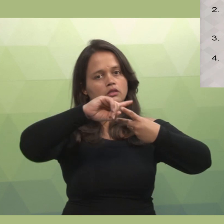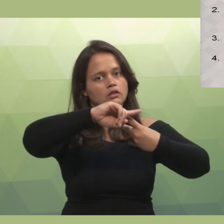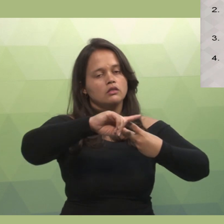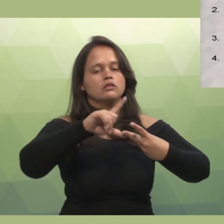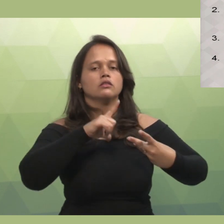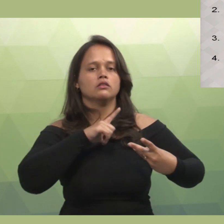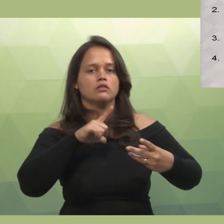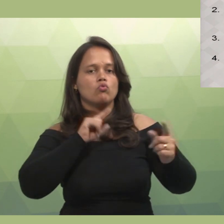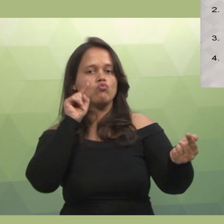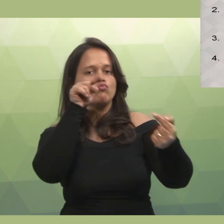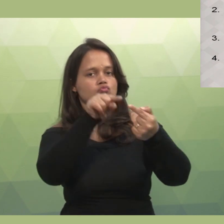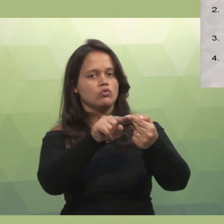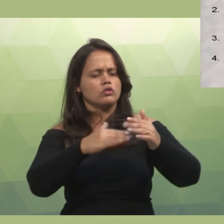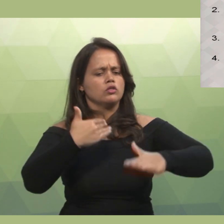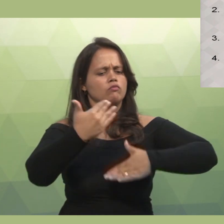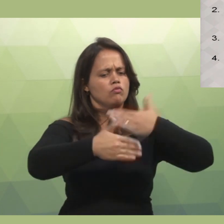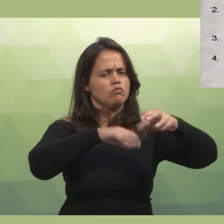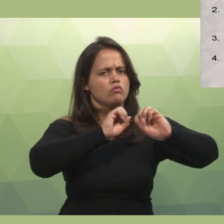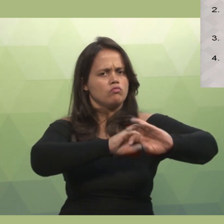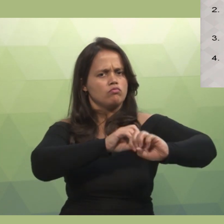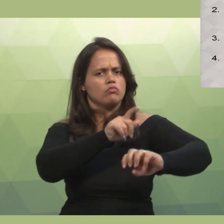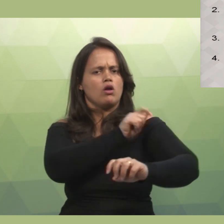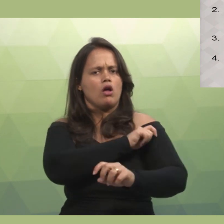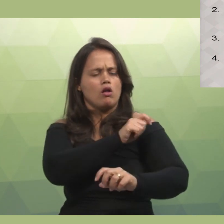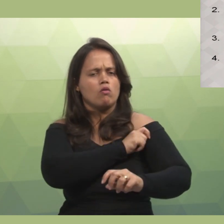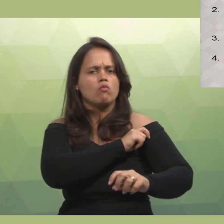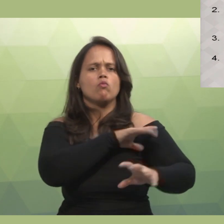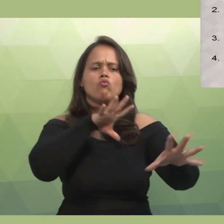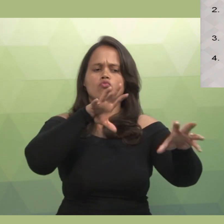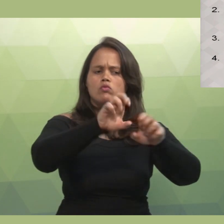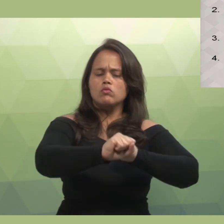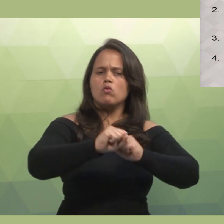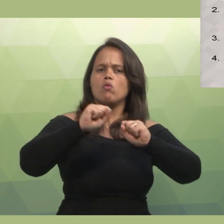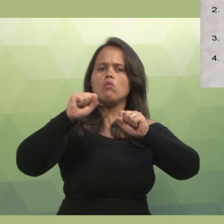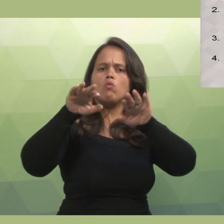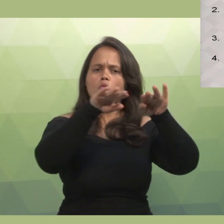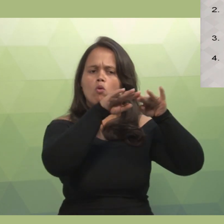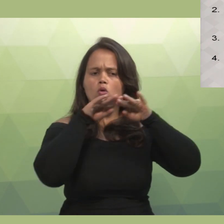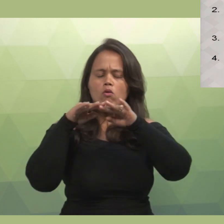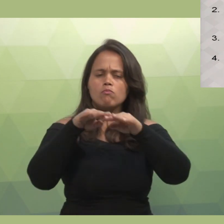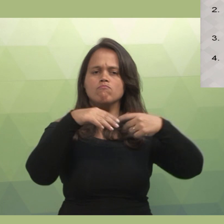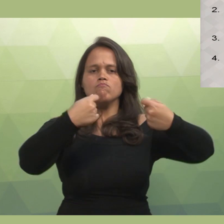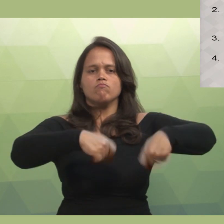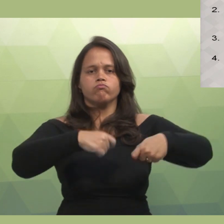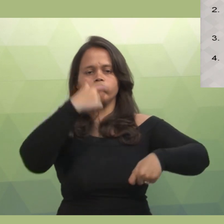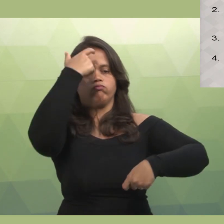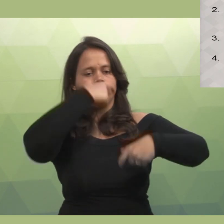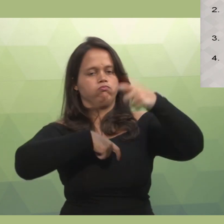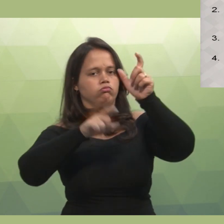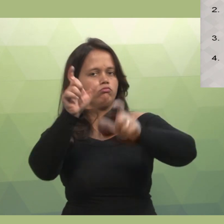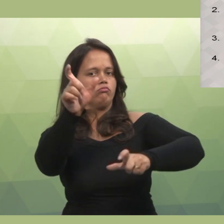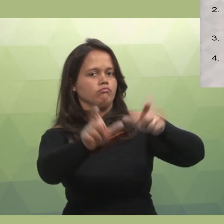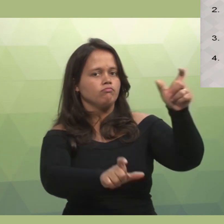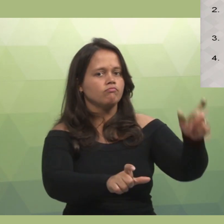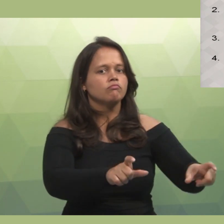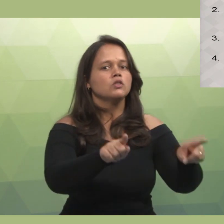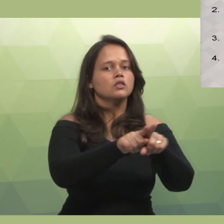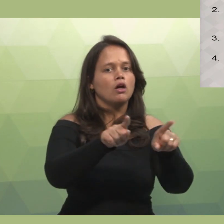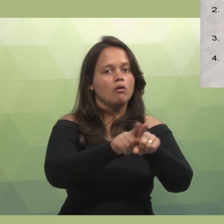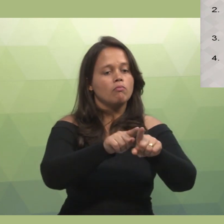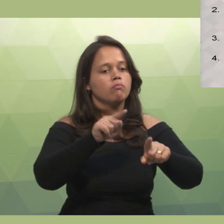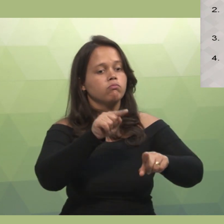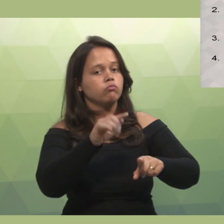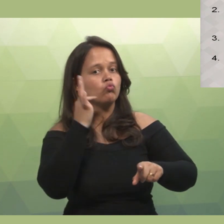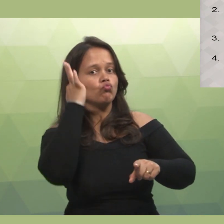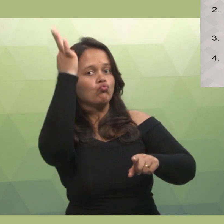educando, assegurar-lhe a formação comum indispensável para o exercício da cidadania e fornecer-lhe meios para progredir